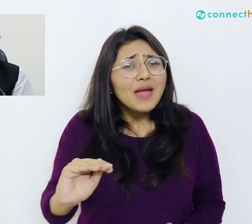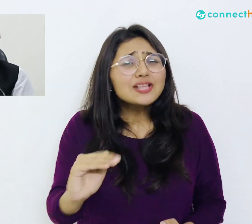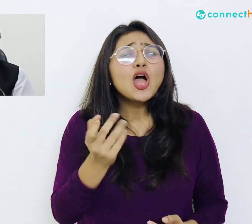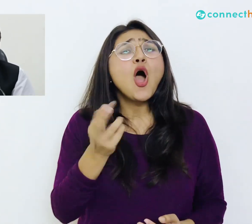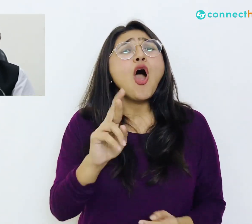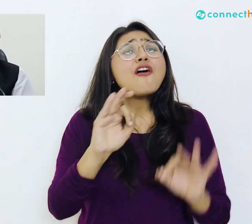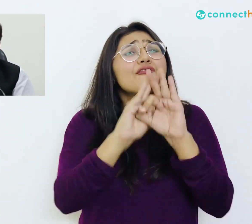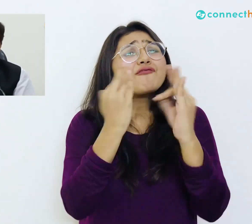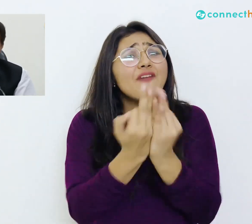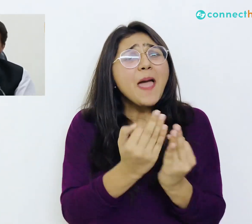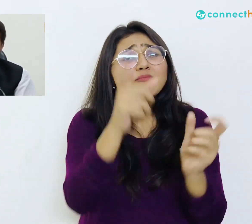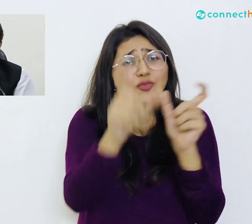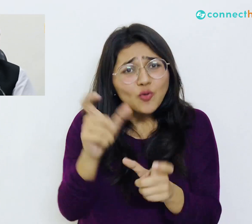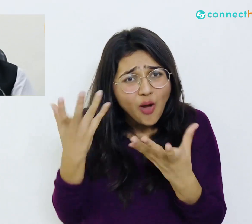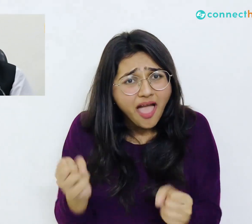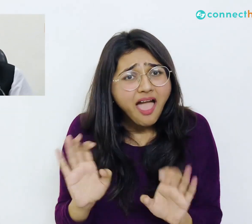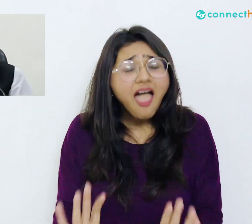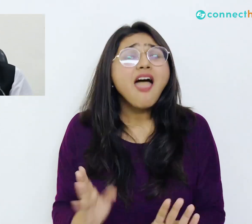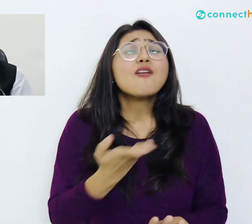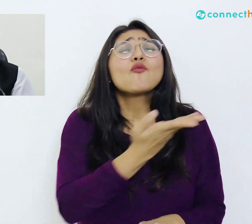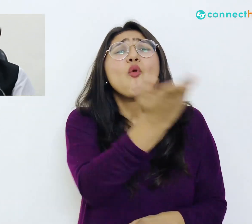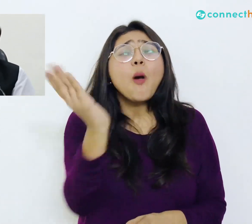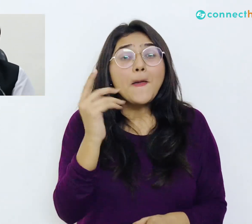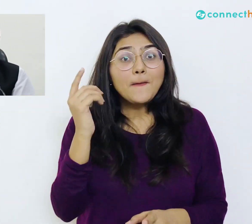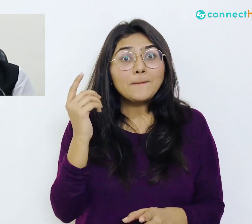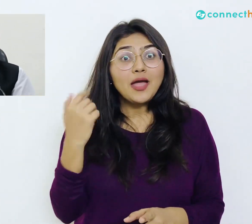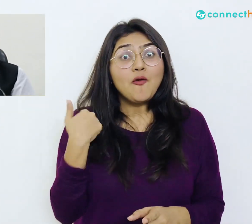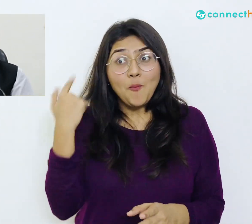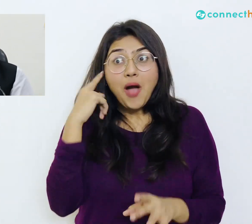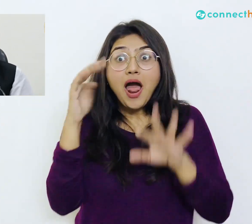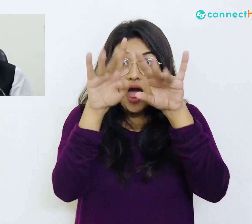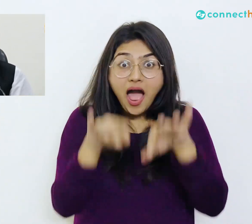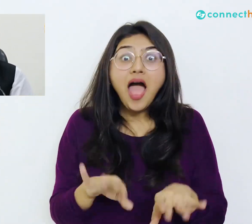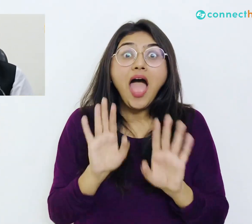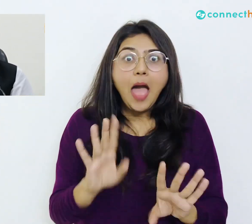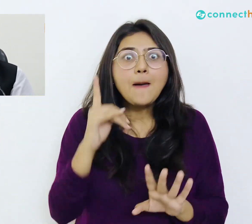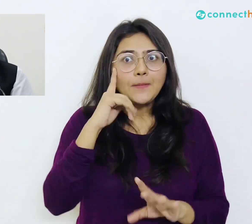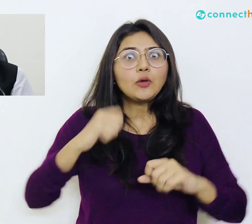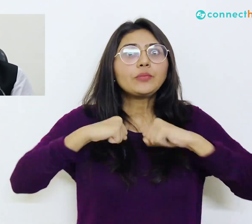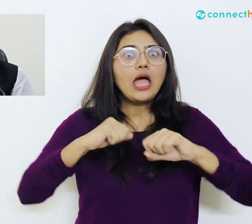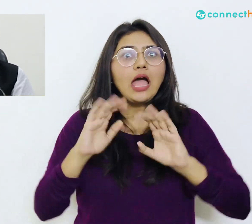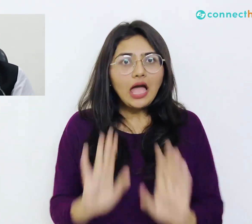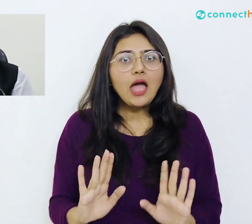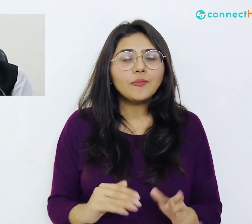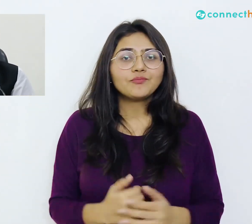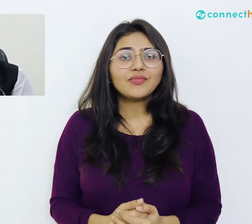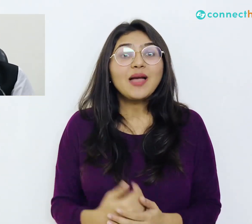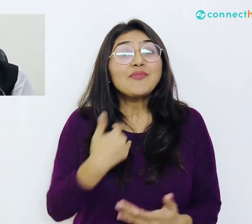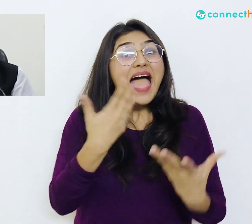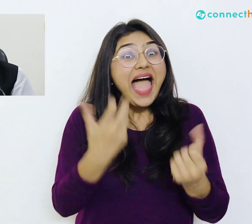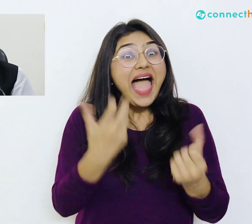طرح ہم نے یہ احساس کیش پروگرام کے ذریعے لوگوں کو پیسے پہنچائے ہیں، اسی سسٹم